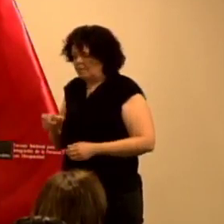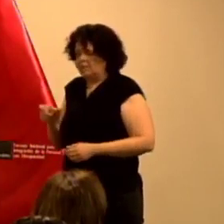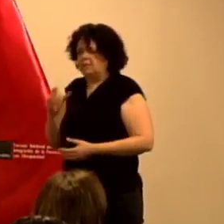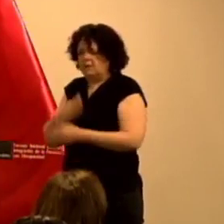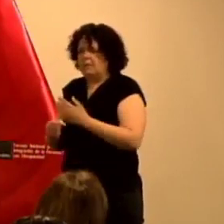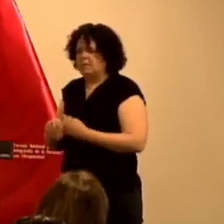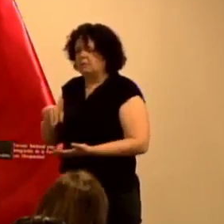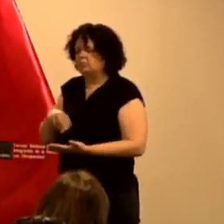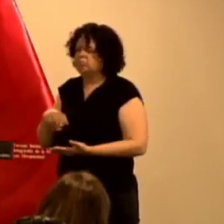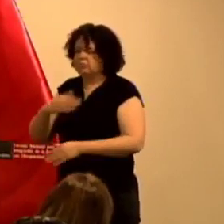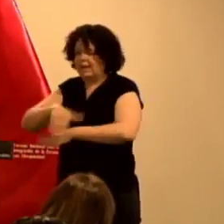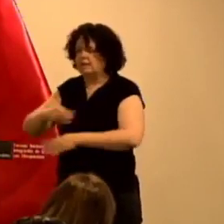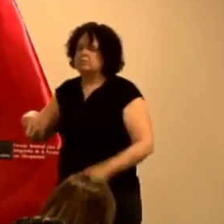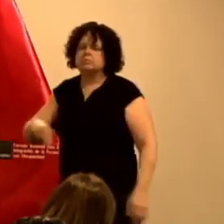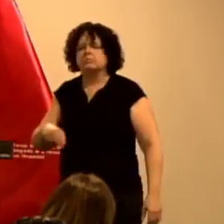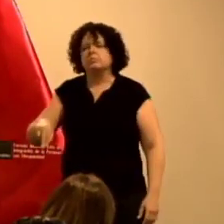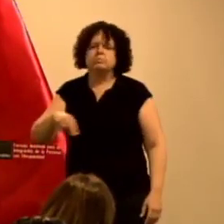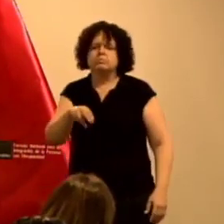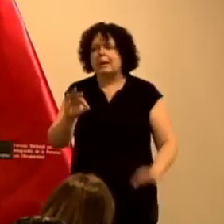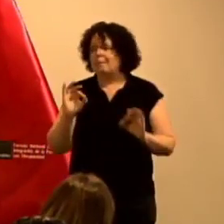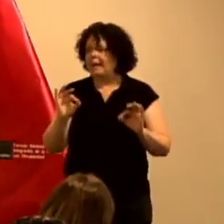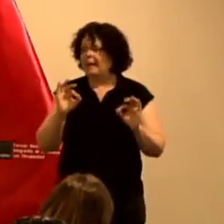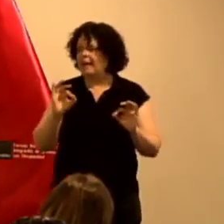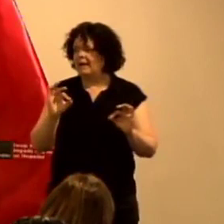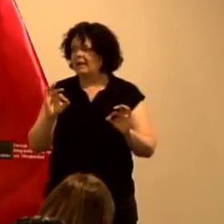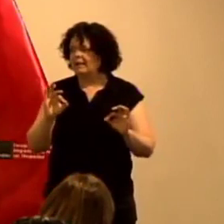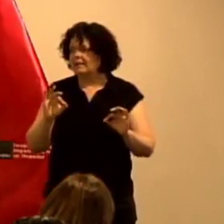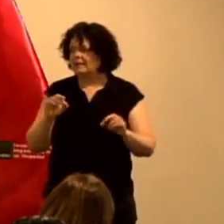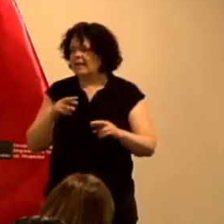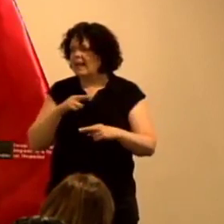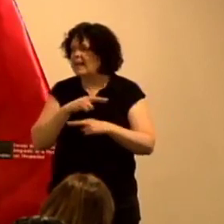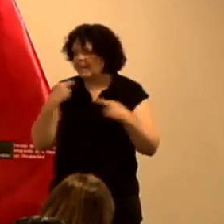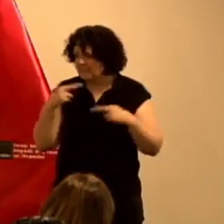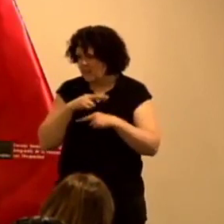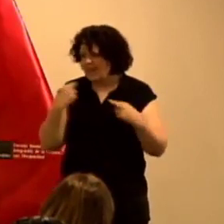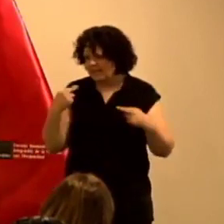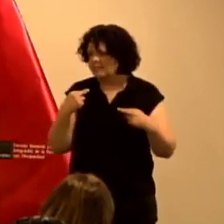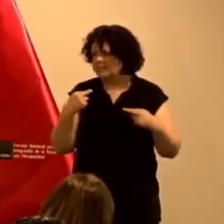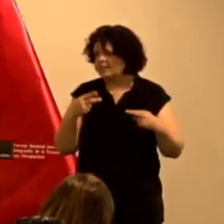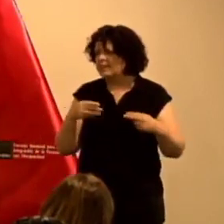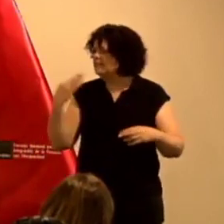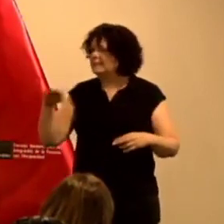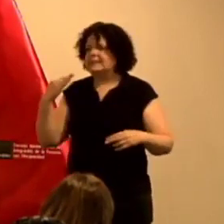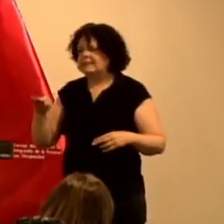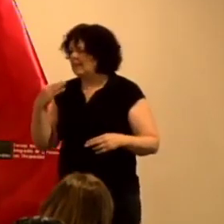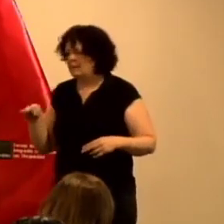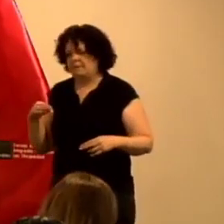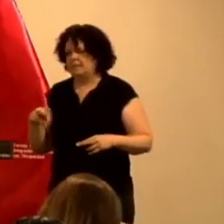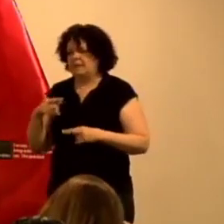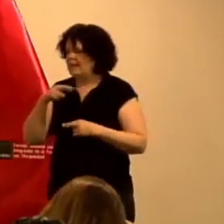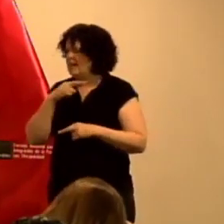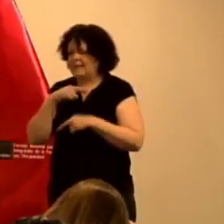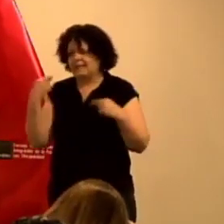permanente riesgo, porque depende de otras personas. La situación de riesgo está. Entonces, las personas con discapacidad